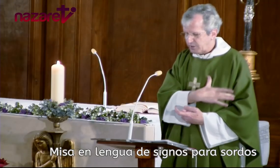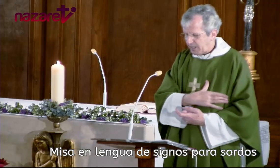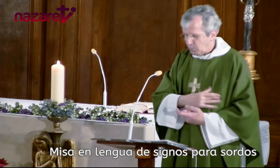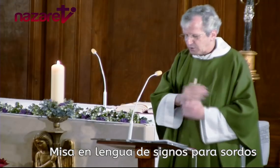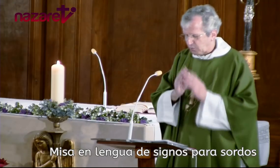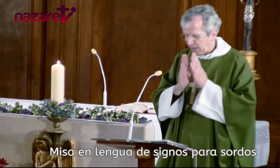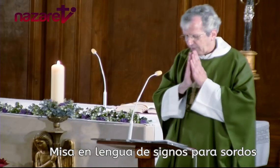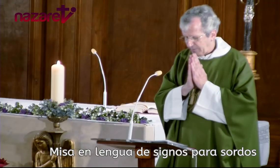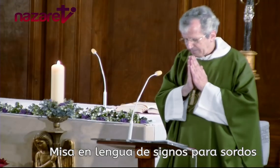en nuestro corazón.